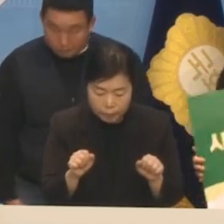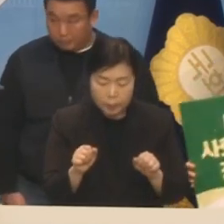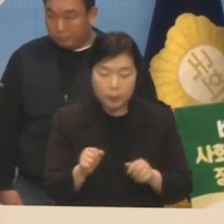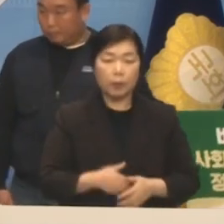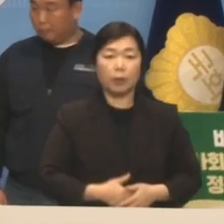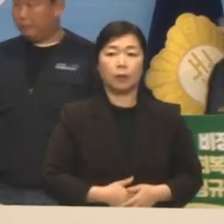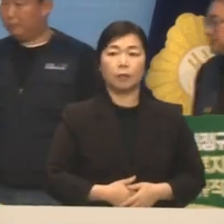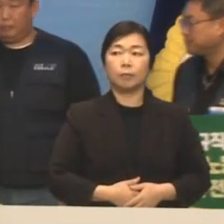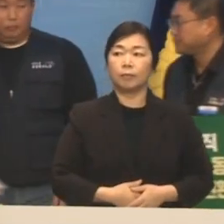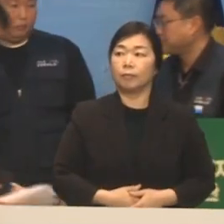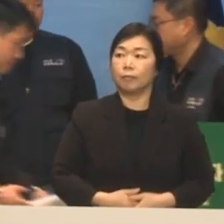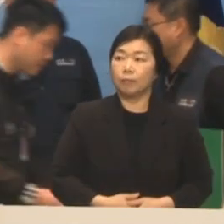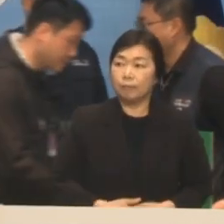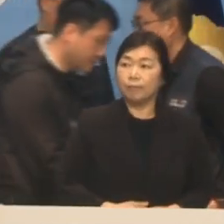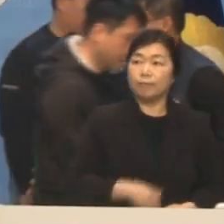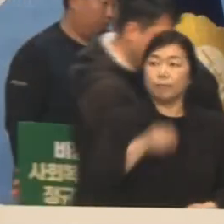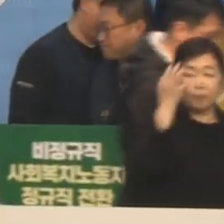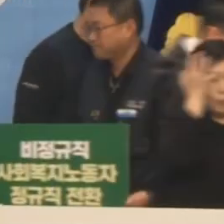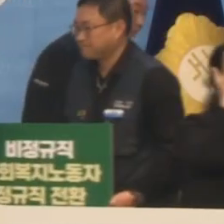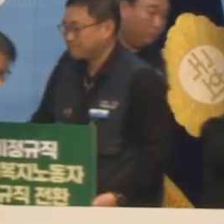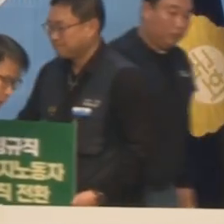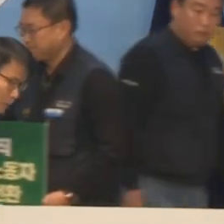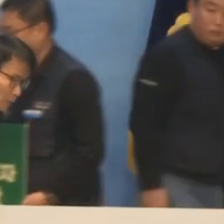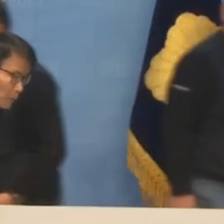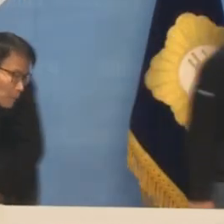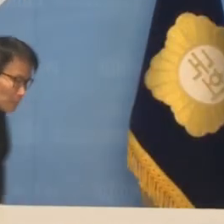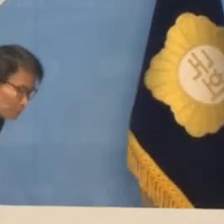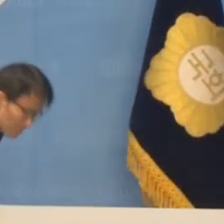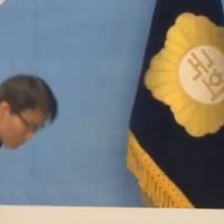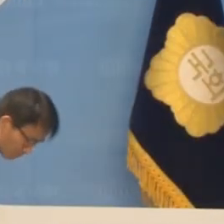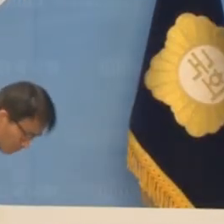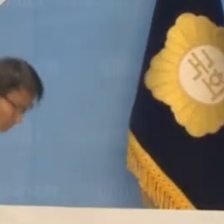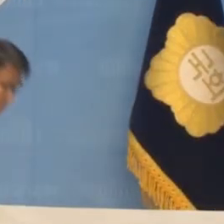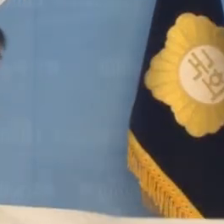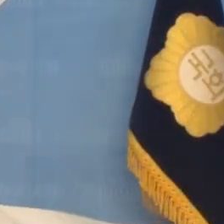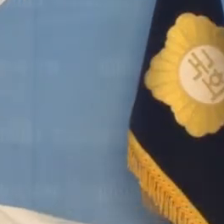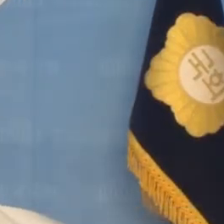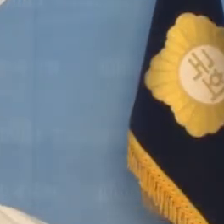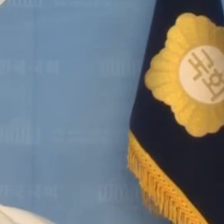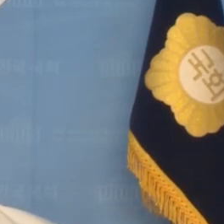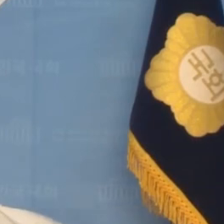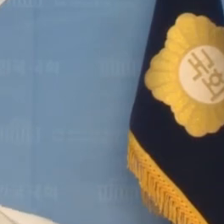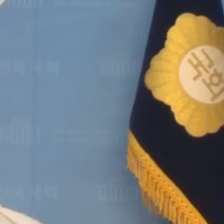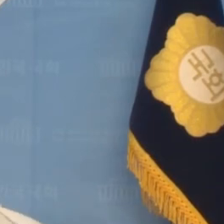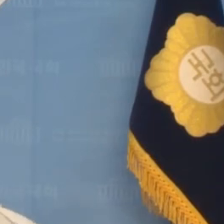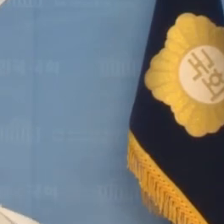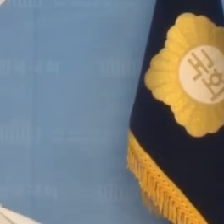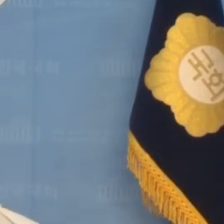수고하셨습니다.